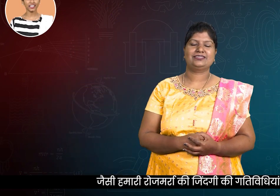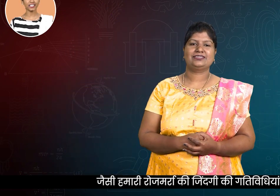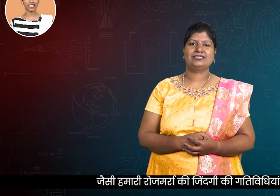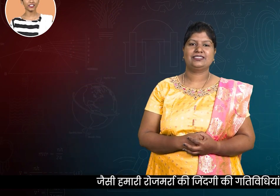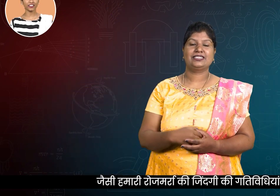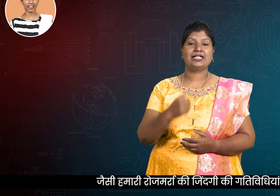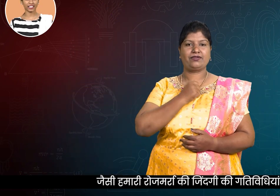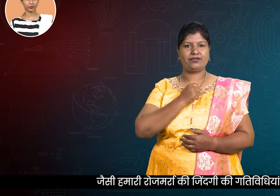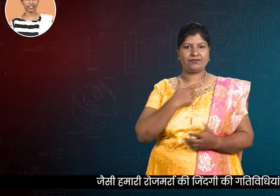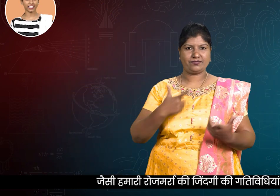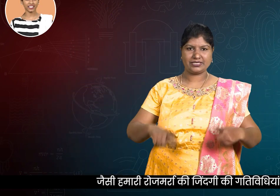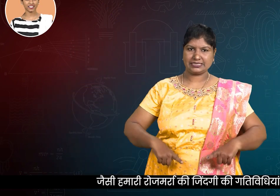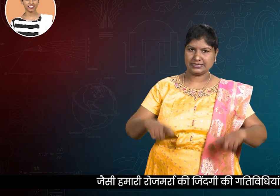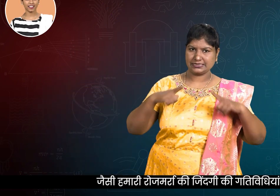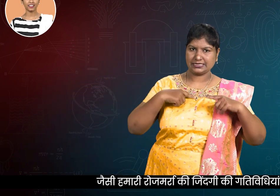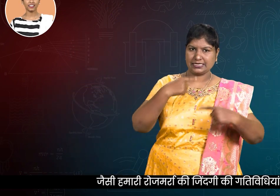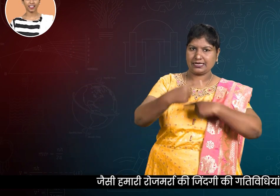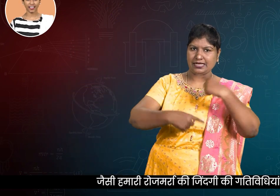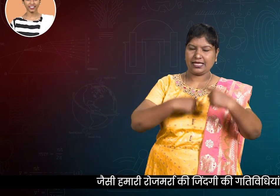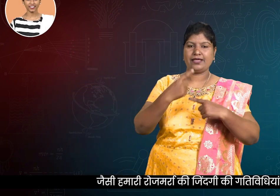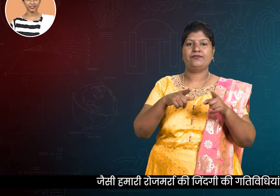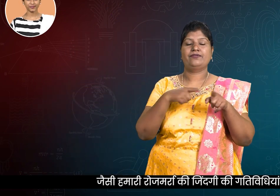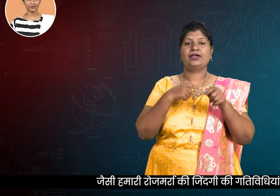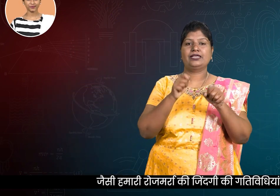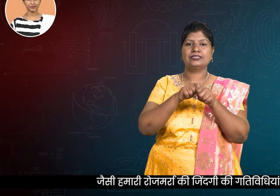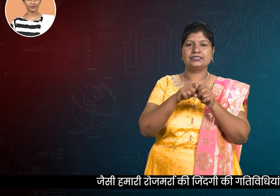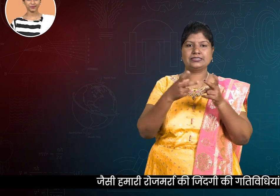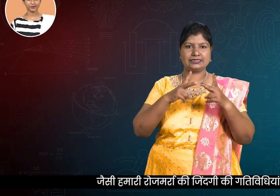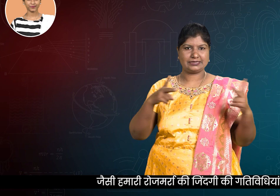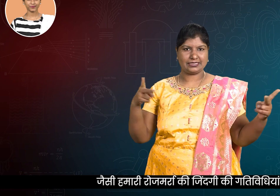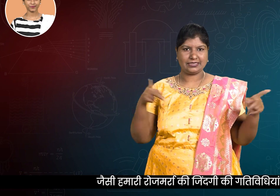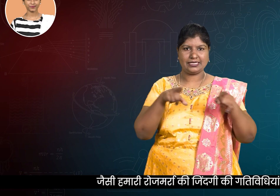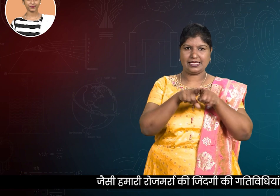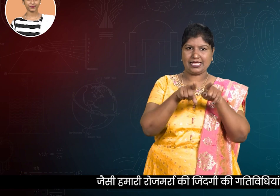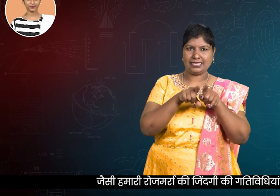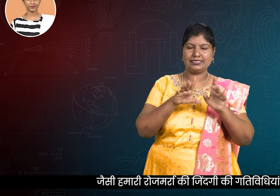जैसी हमारी रोजमर्रा की जिंदगी की गतिविधियां,